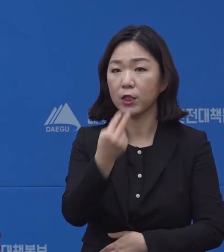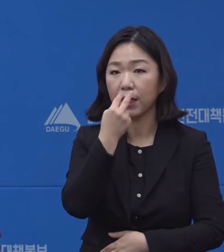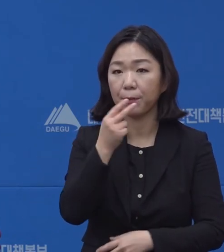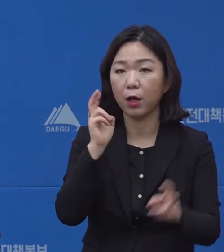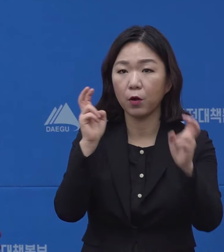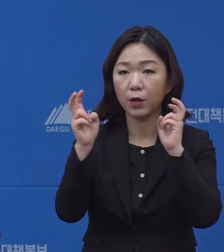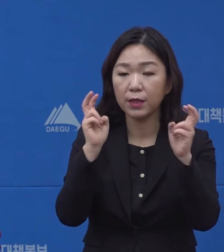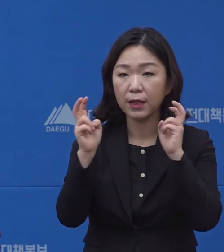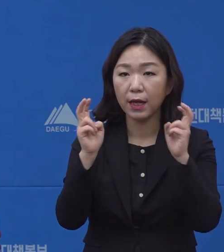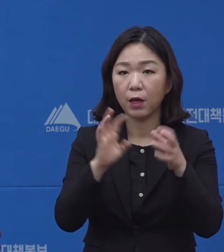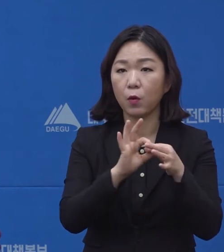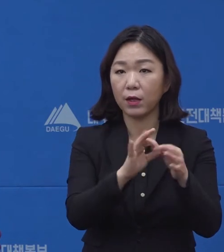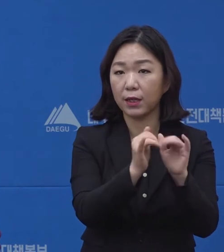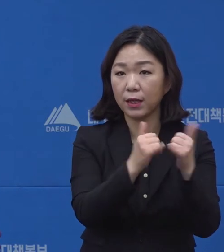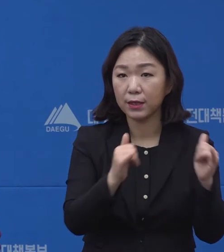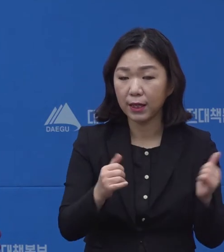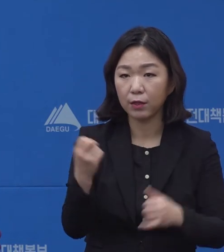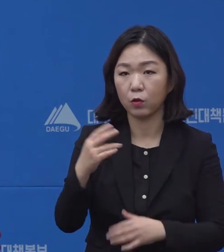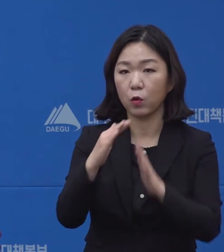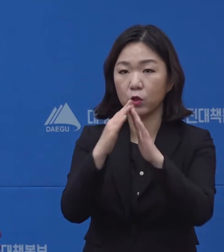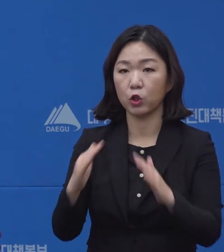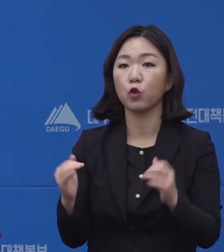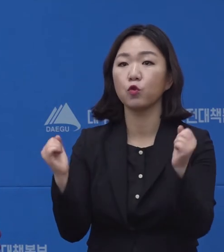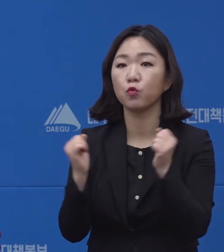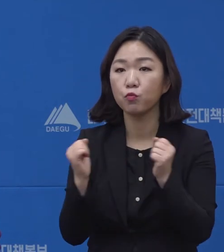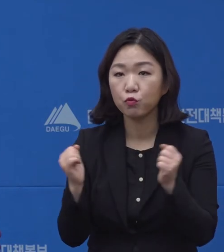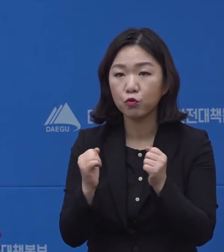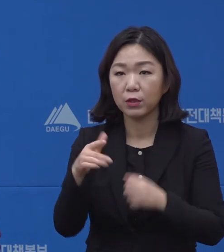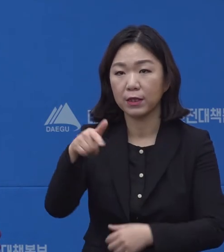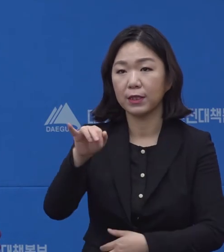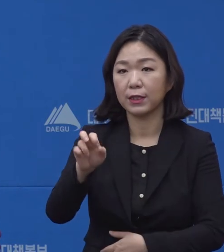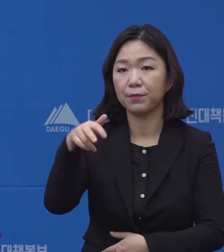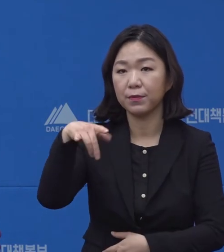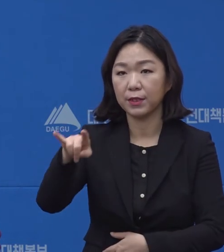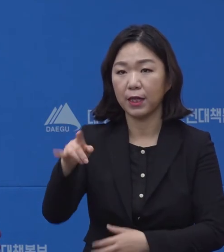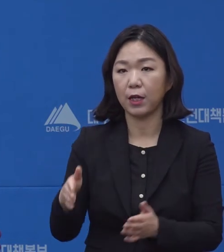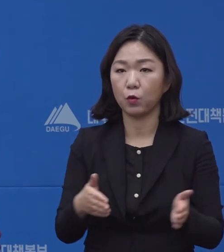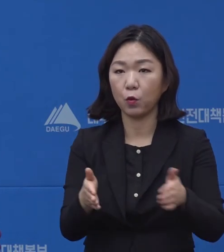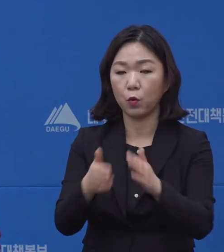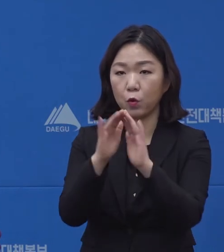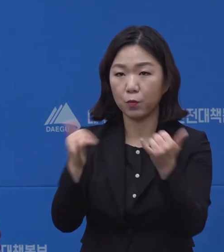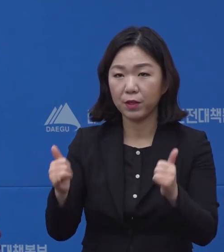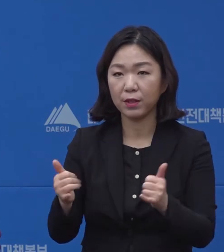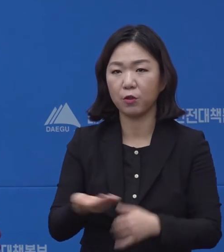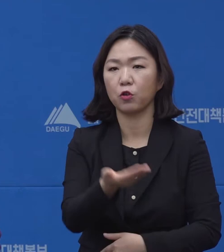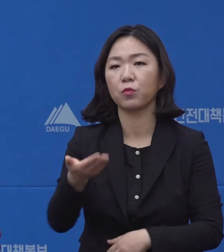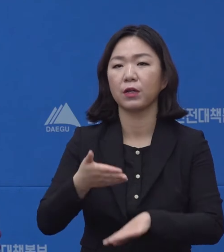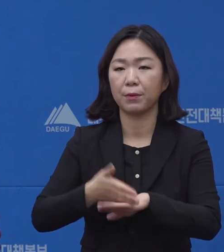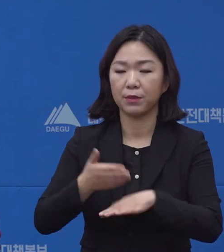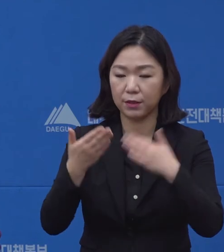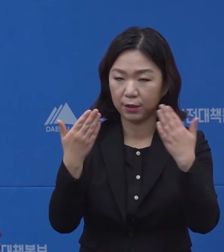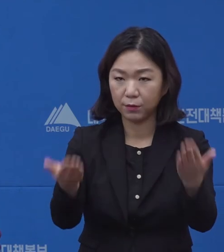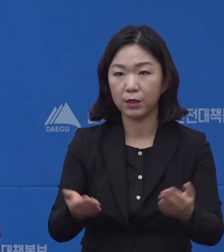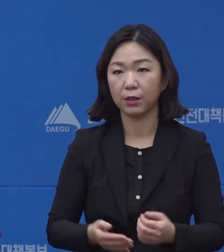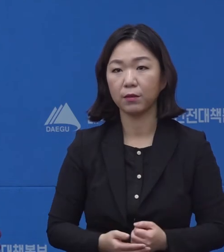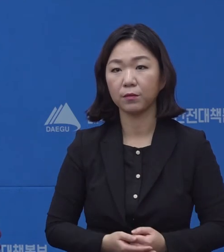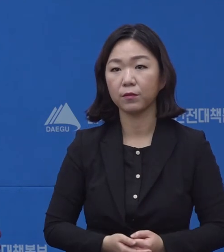전라북도 김제시 도민 시민들께도 깊이 감사드립니다.